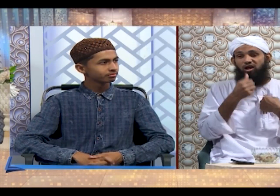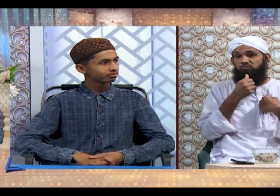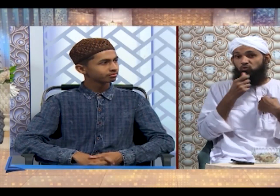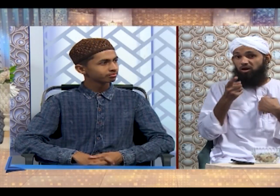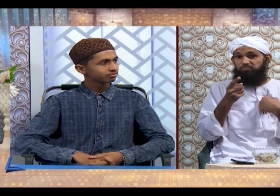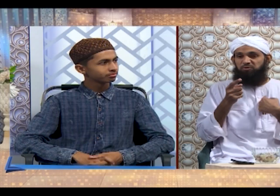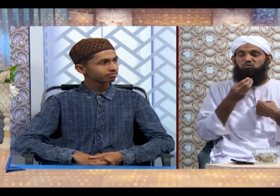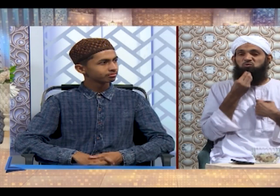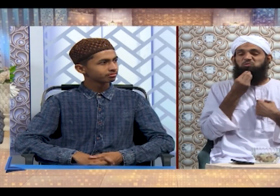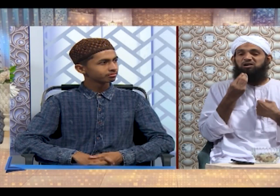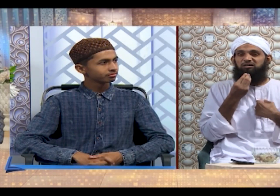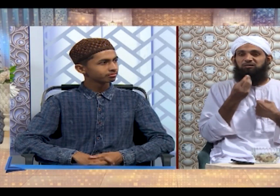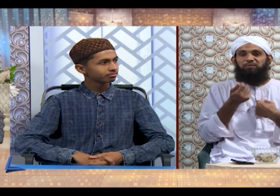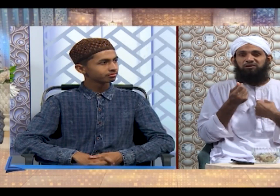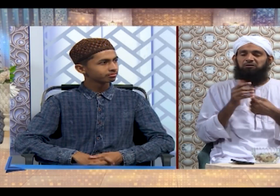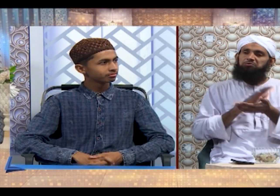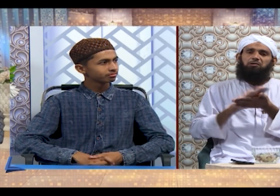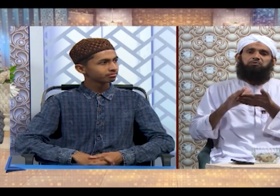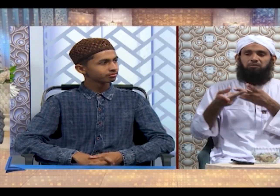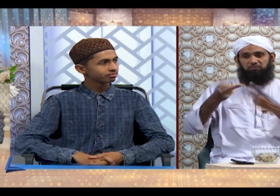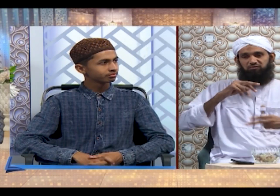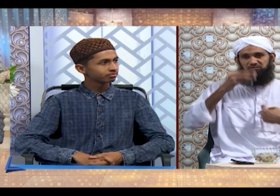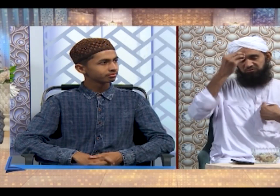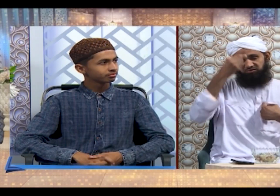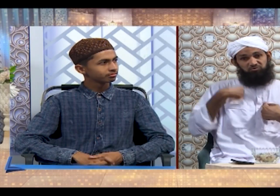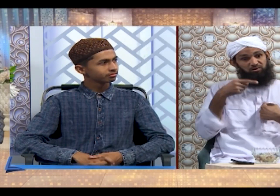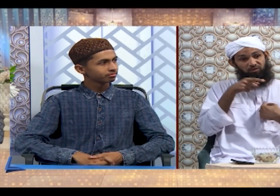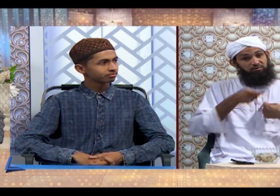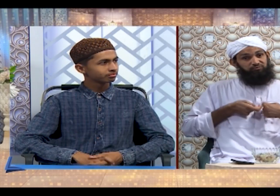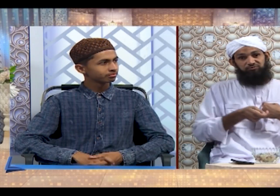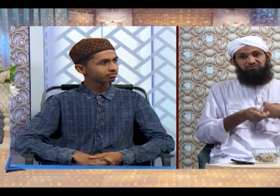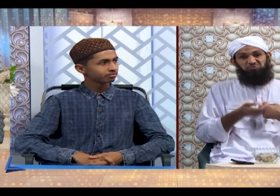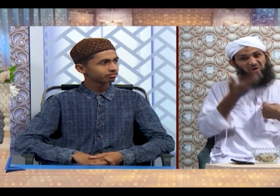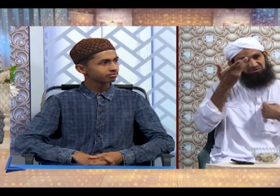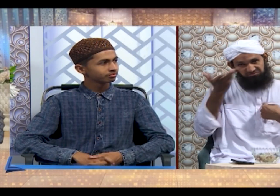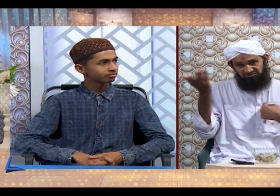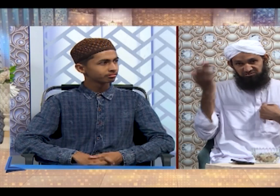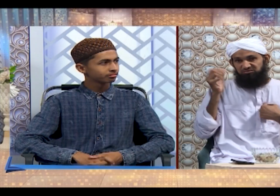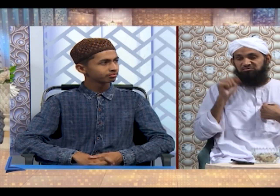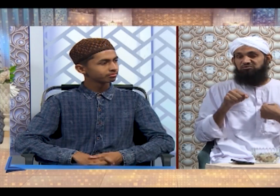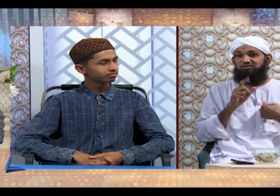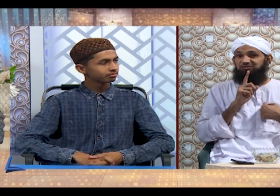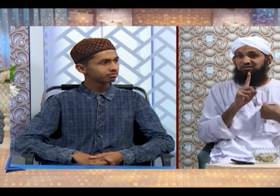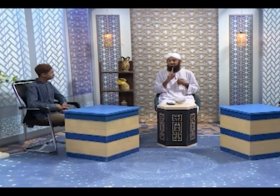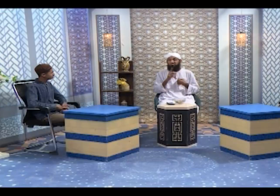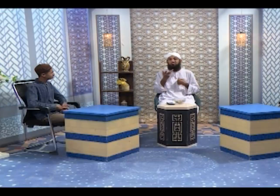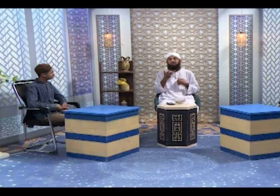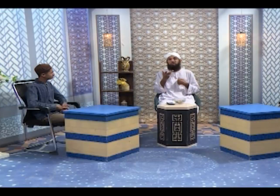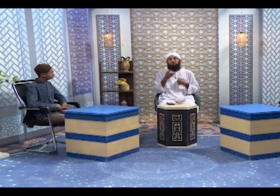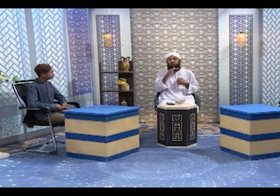یا جائیداد کی خاطر اپنے ماں باپ کا خون کرنے سے بھی گریز نہیں کرتی۔ اس کی ایک بہت بڑی وجہ اولاد کو اسلامی